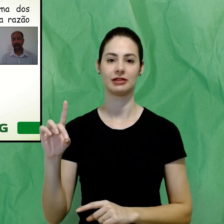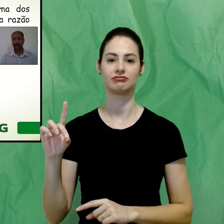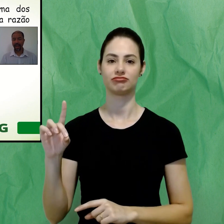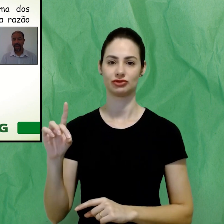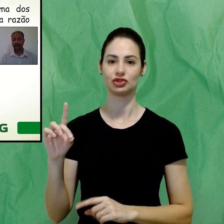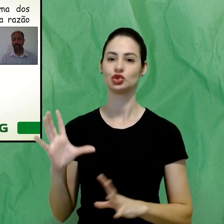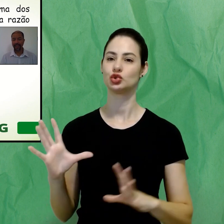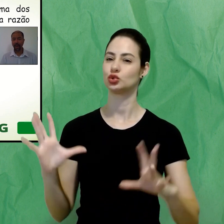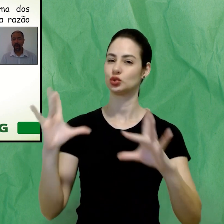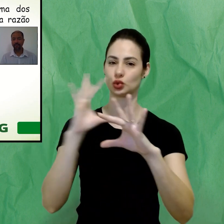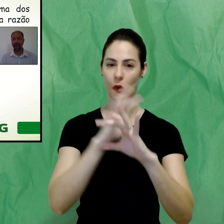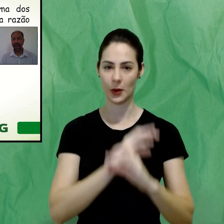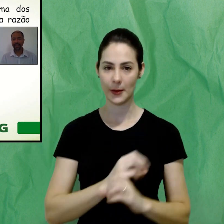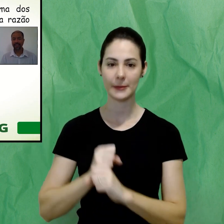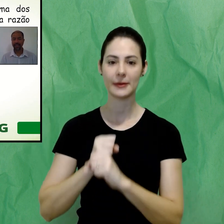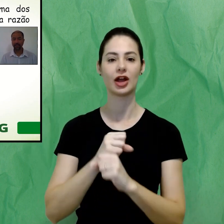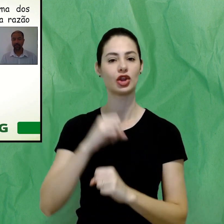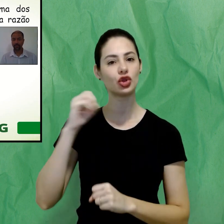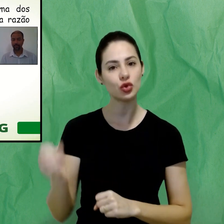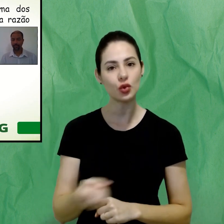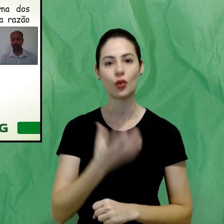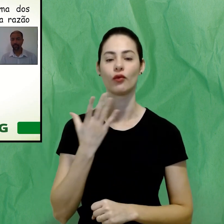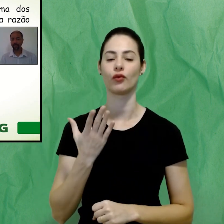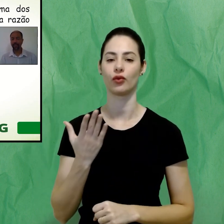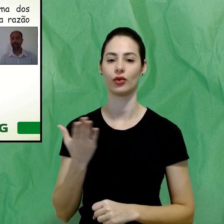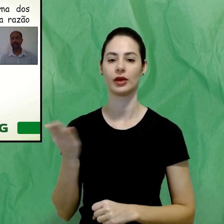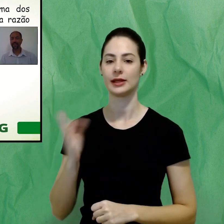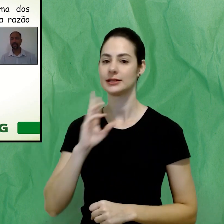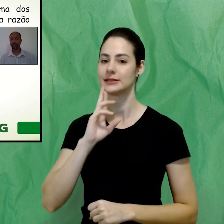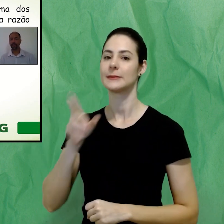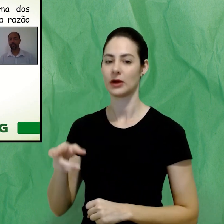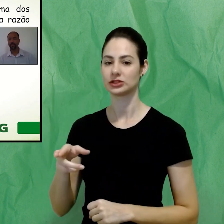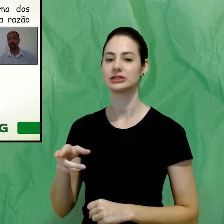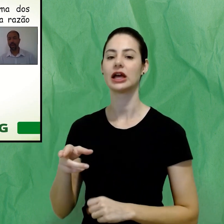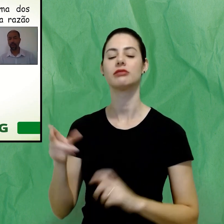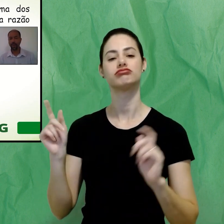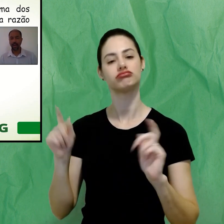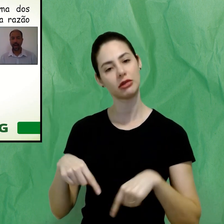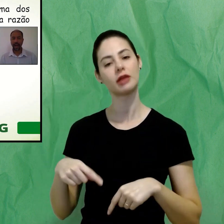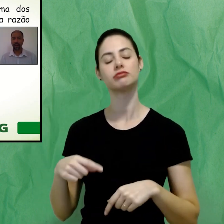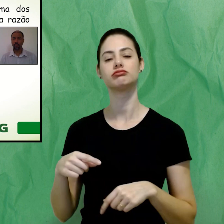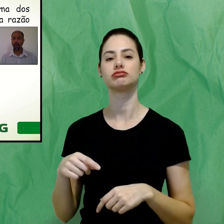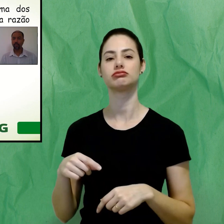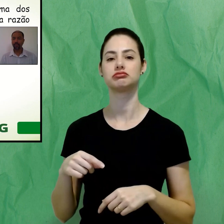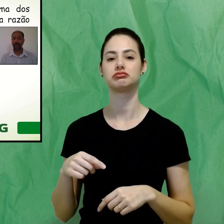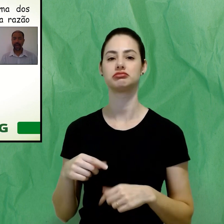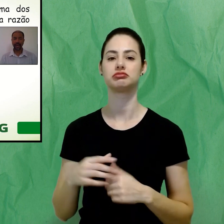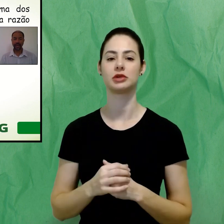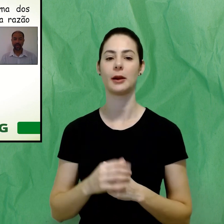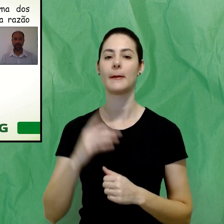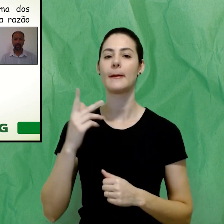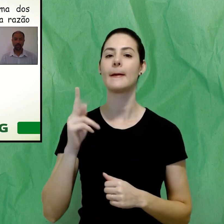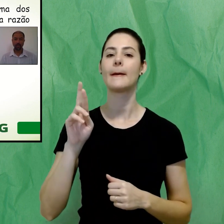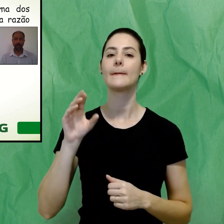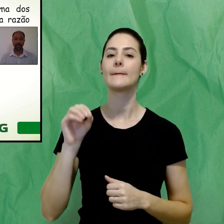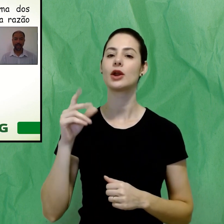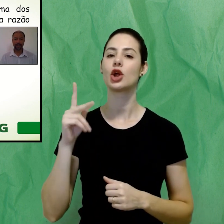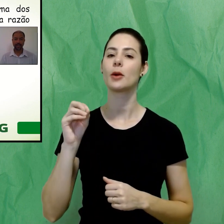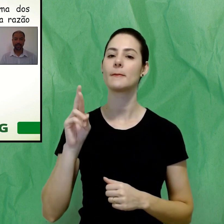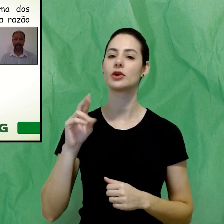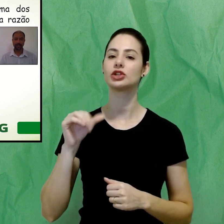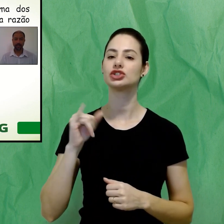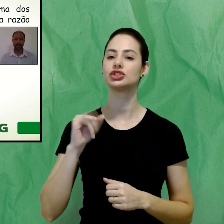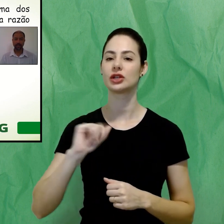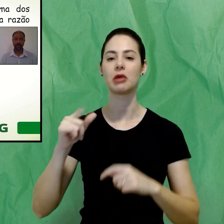D, essa nova razão vai ser proporcional a qualquer